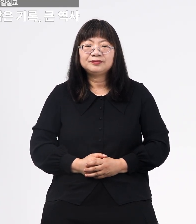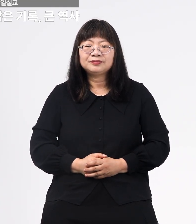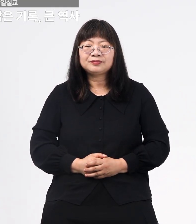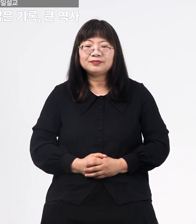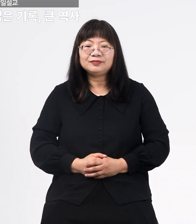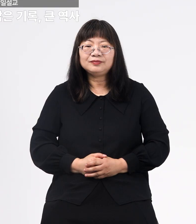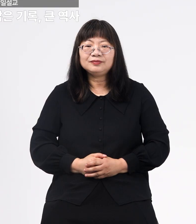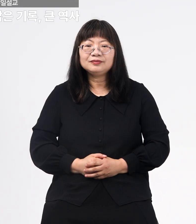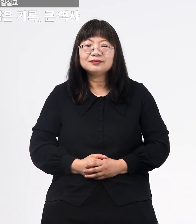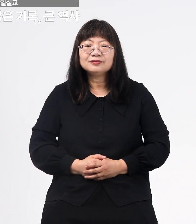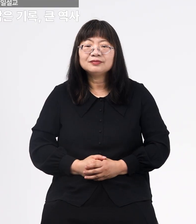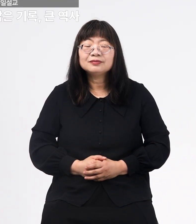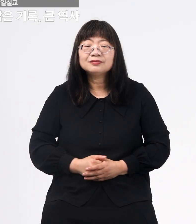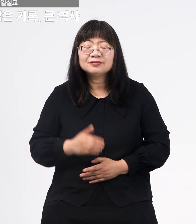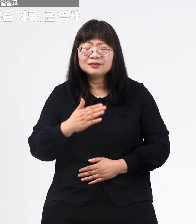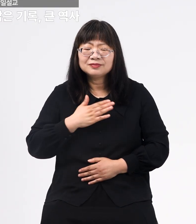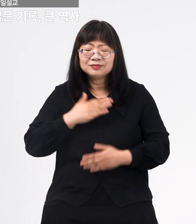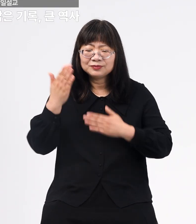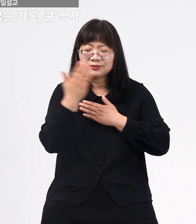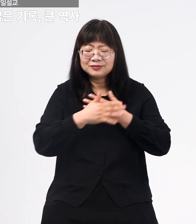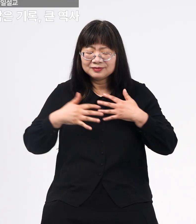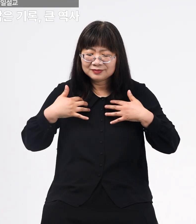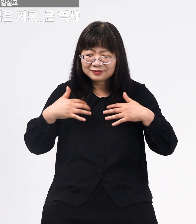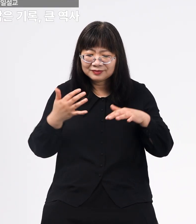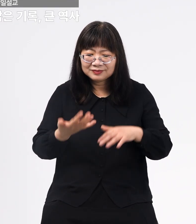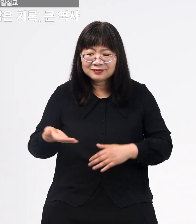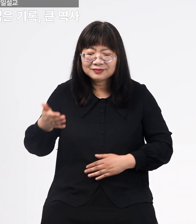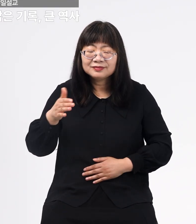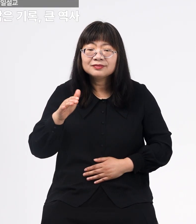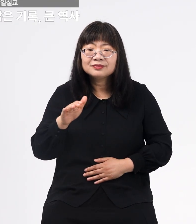내 몸이 약해도